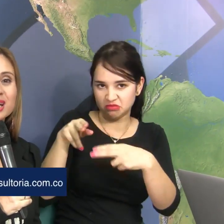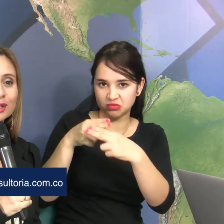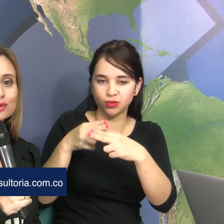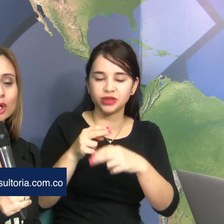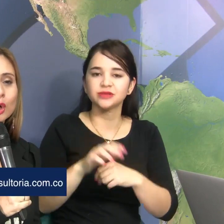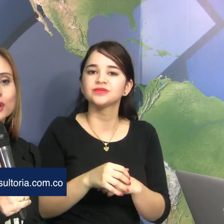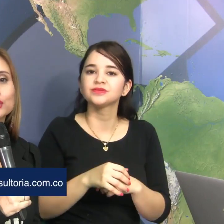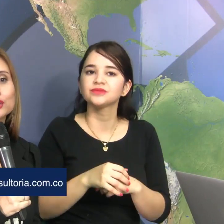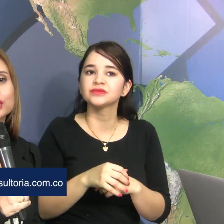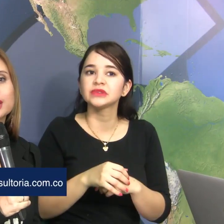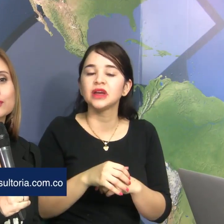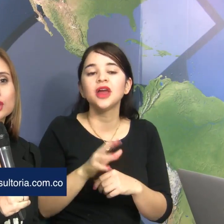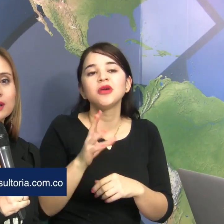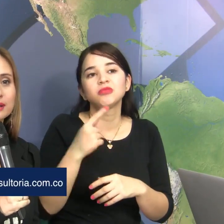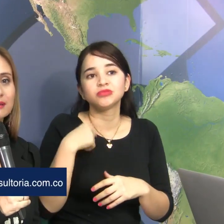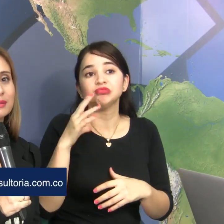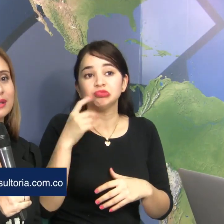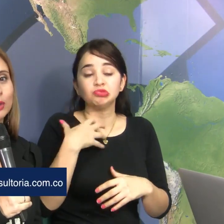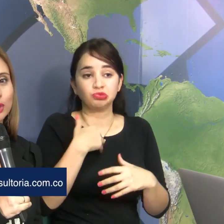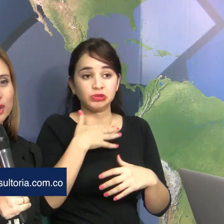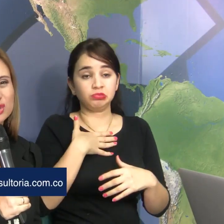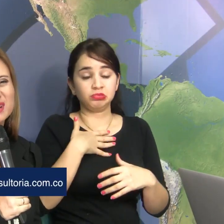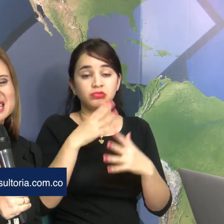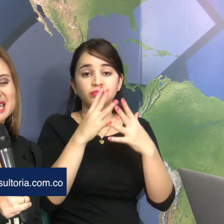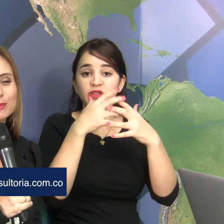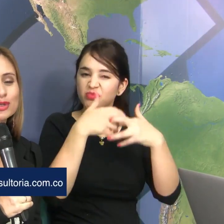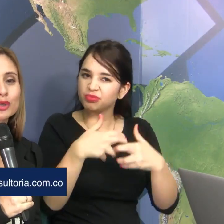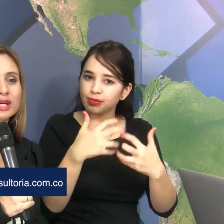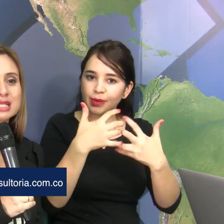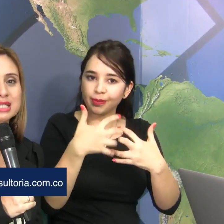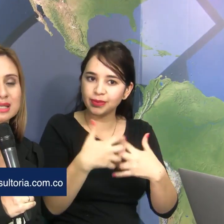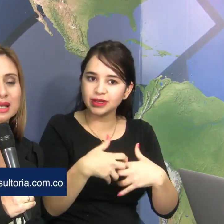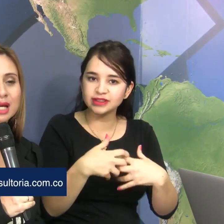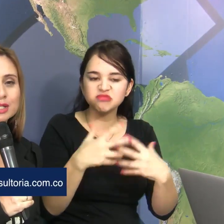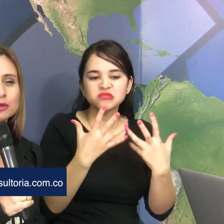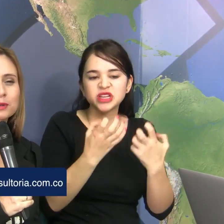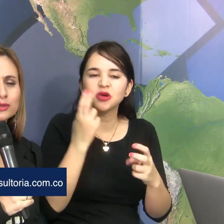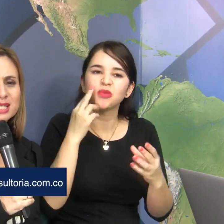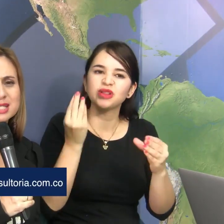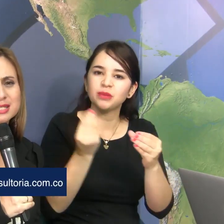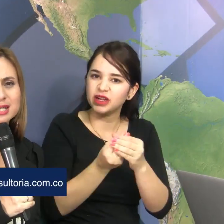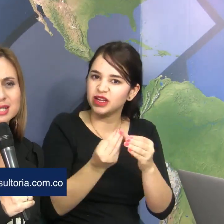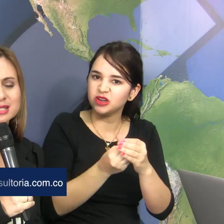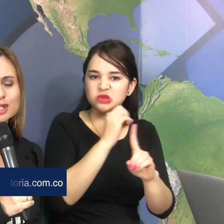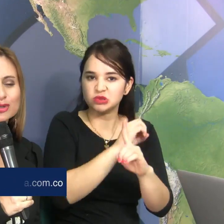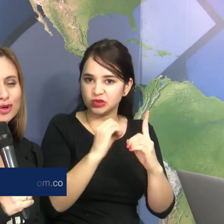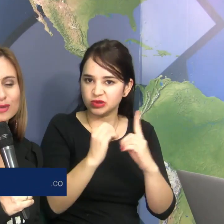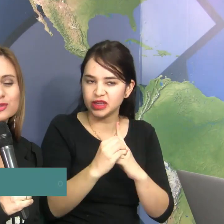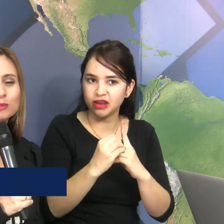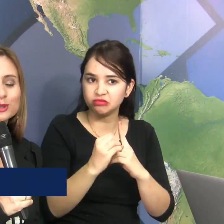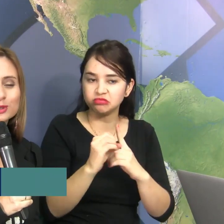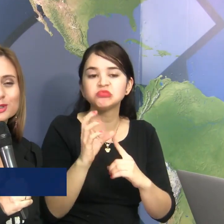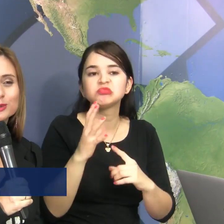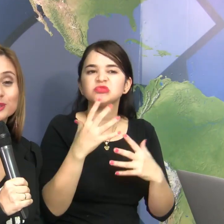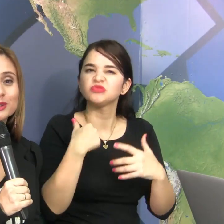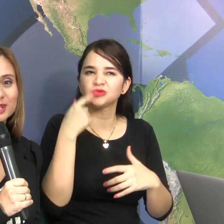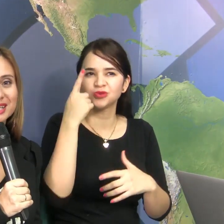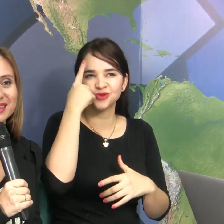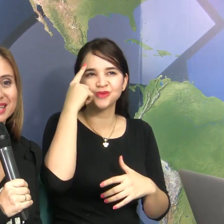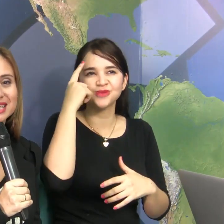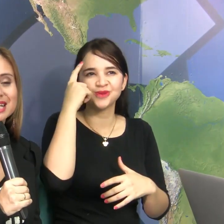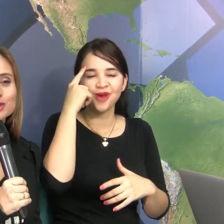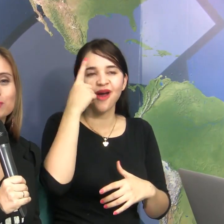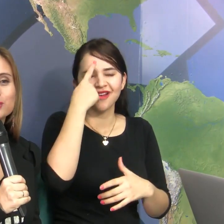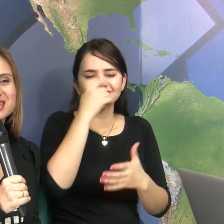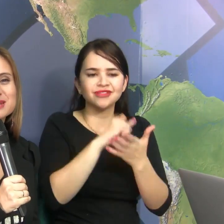hacemos ajenos cuando no tenemos que ver directamente con ellos. A veces creemos que no existen, que son personas extrañas. No, son personas común y